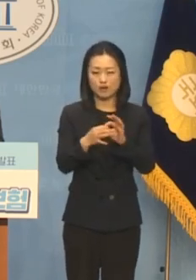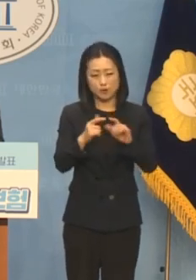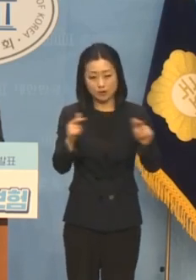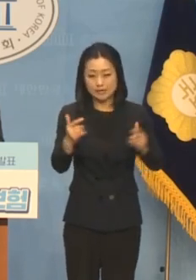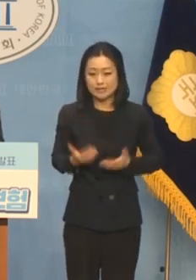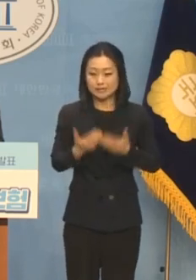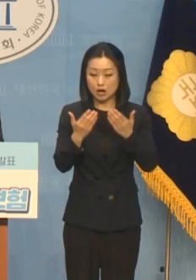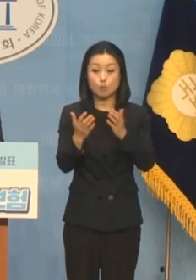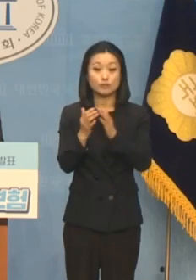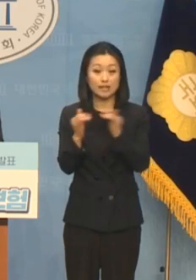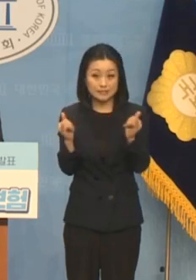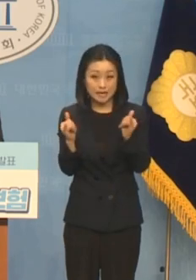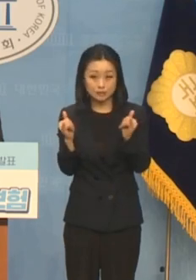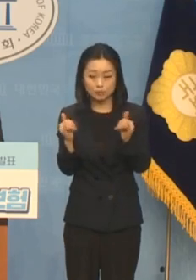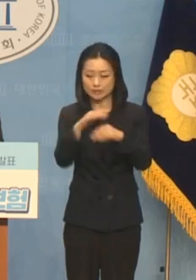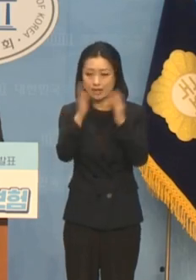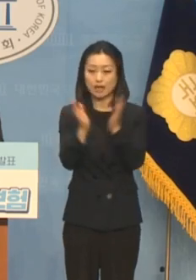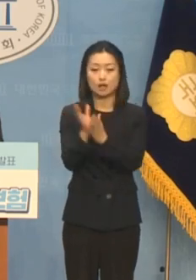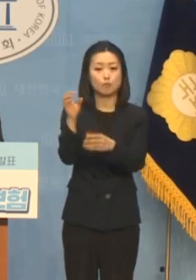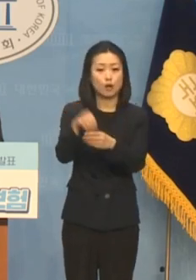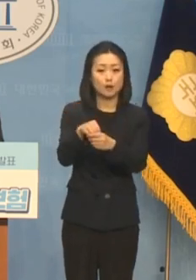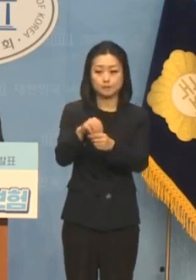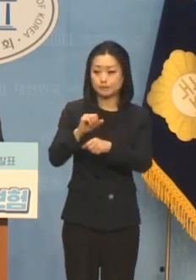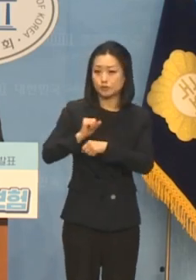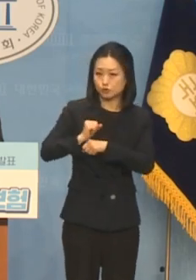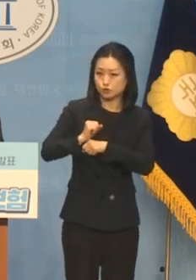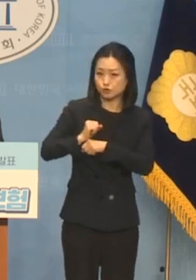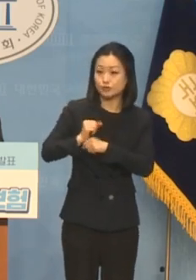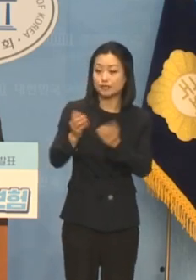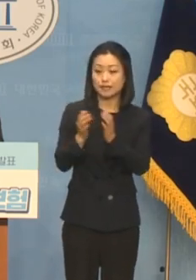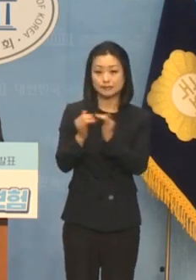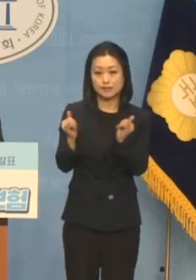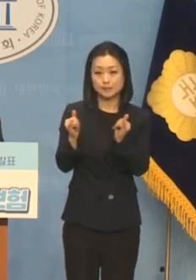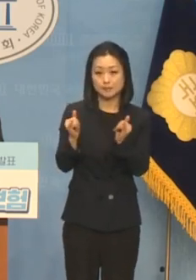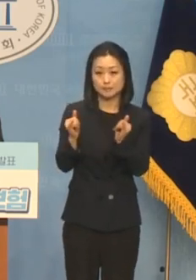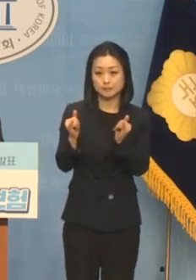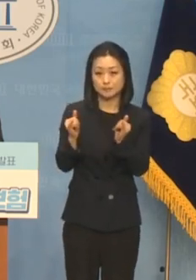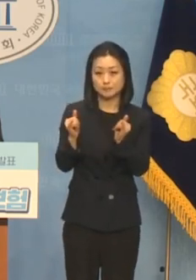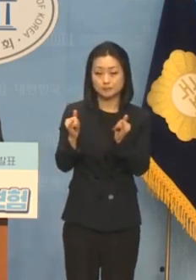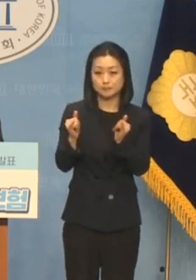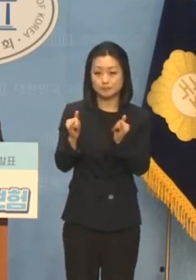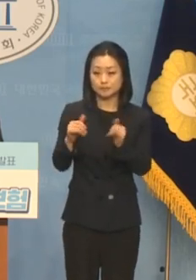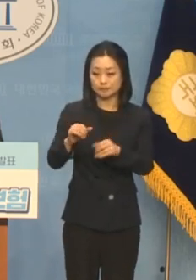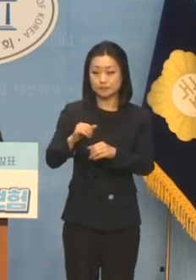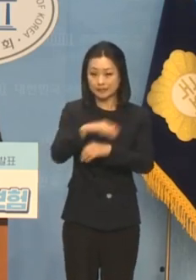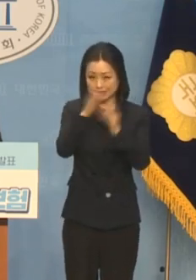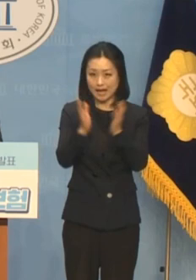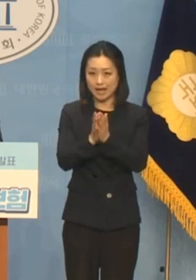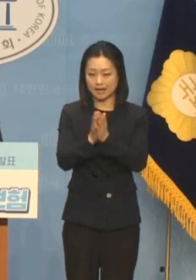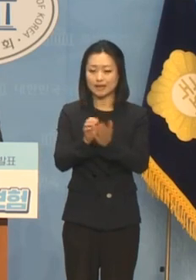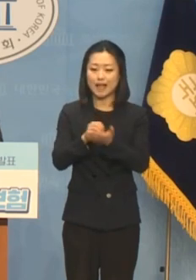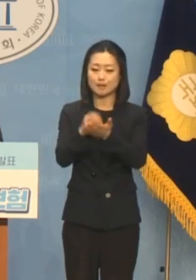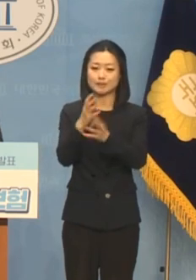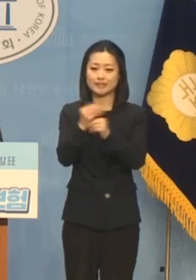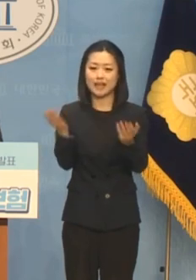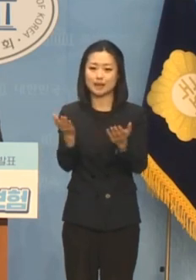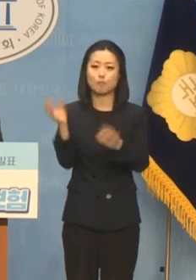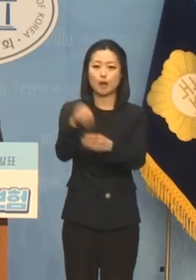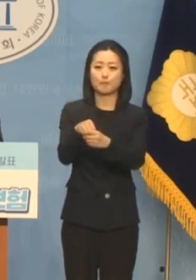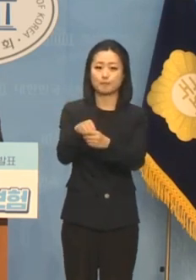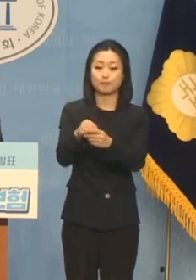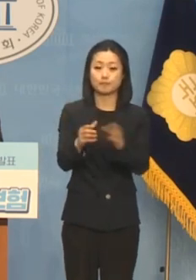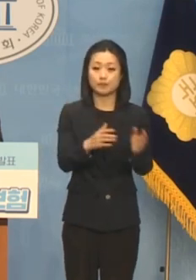자원봉사도 적용하겠습니다. 군복무 기간은 당연히 전 기간을 가입 기간에 포함합니다.